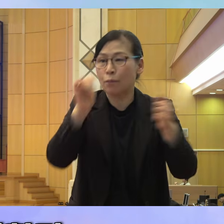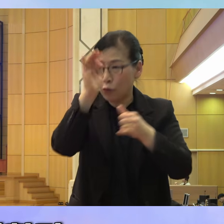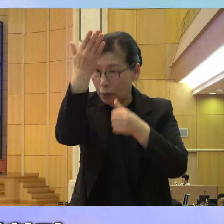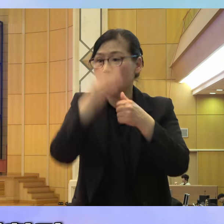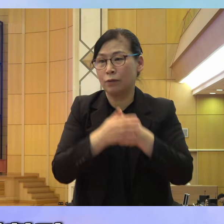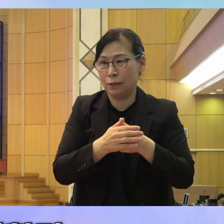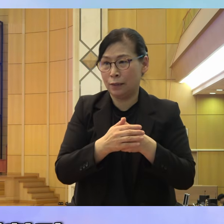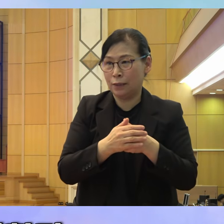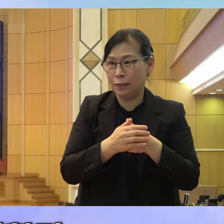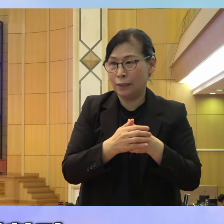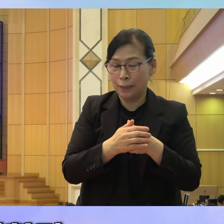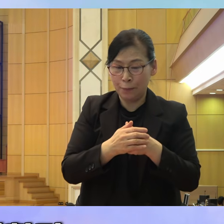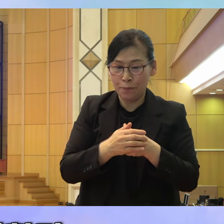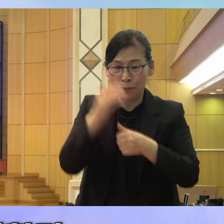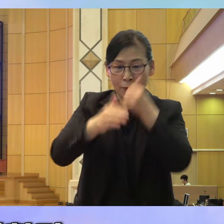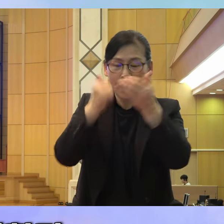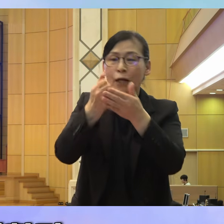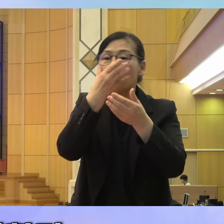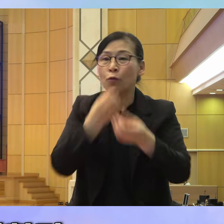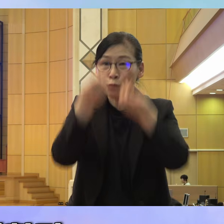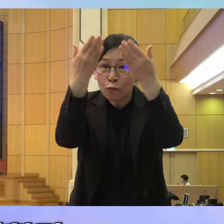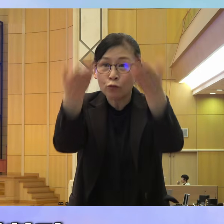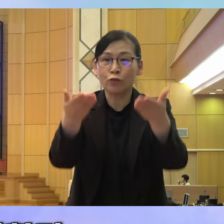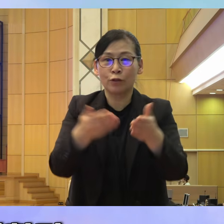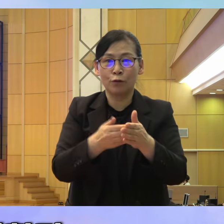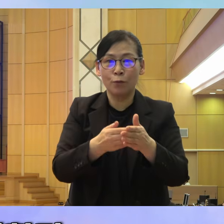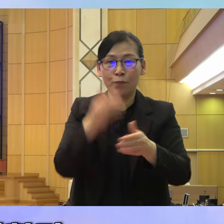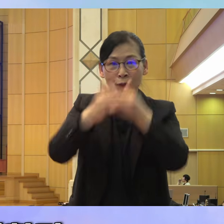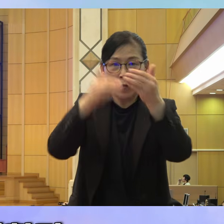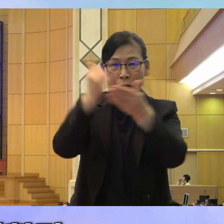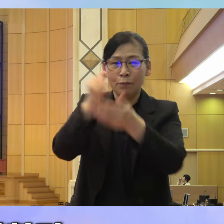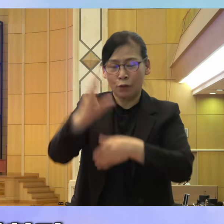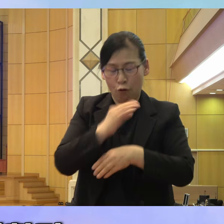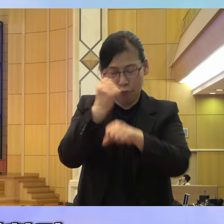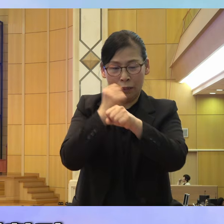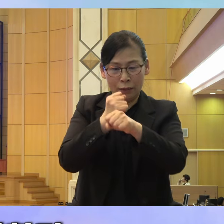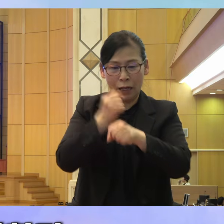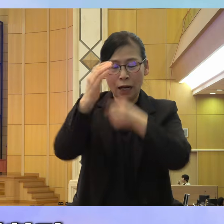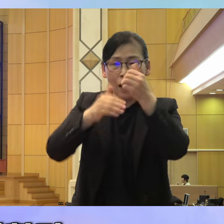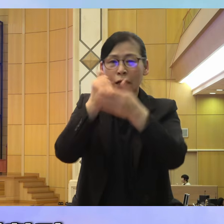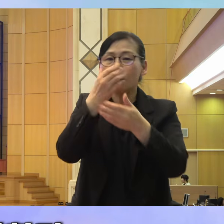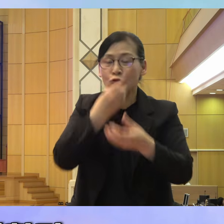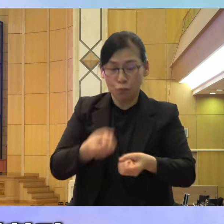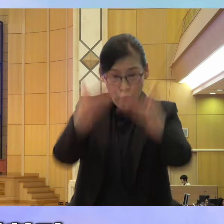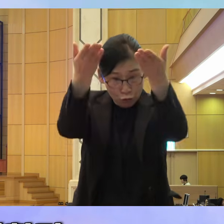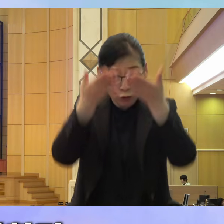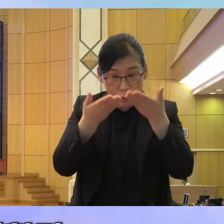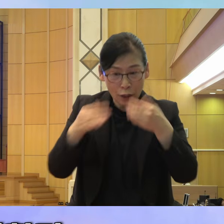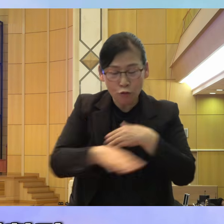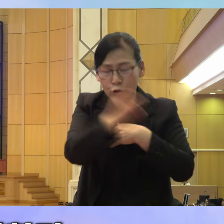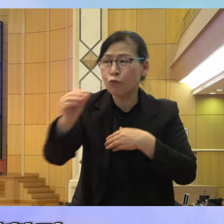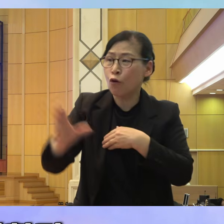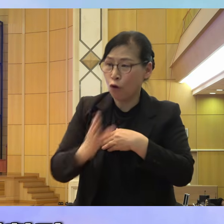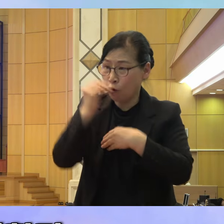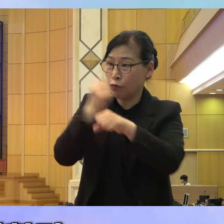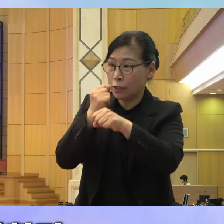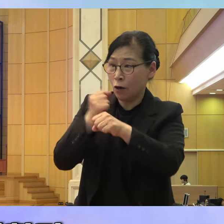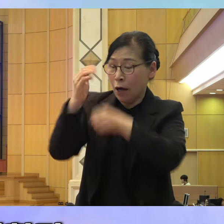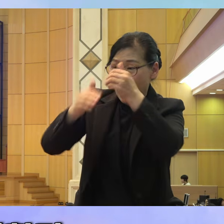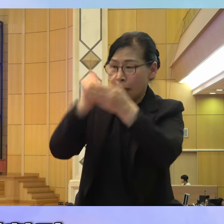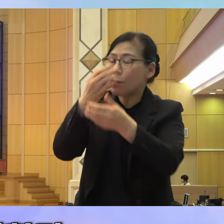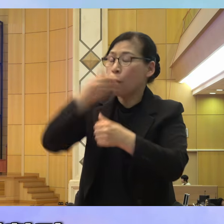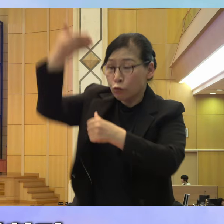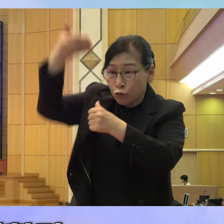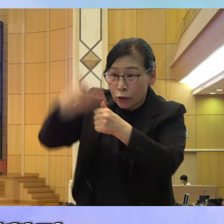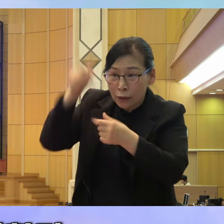말이에요. 하나님은 복 주시는 자, 하나님은 거룩한 자, 하나님 복 주시는 자, 우리도 거룩해서 하나님의 복